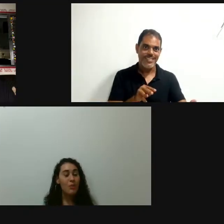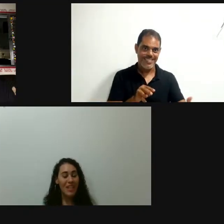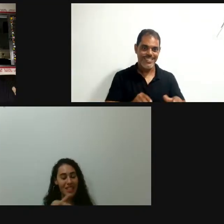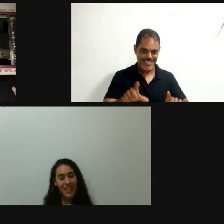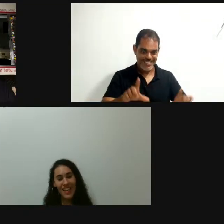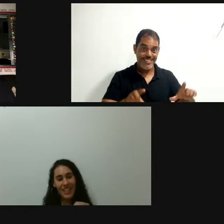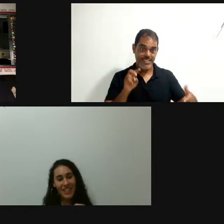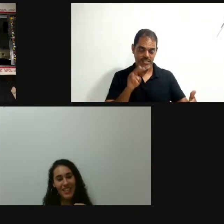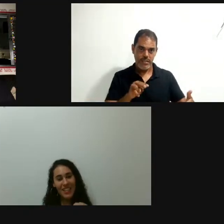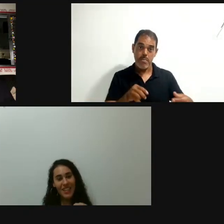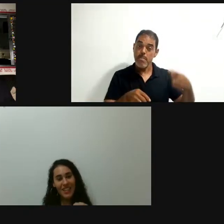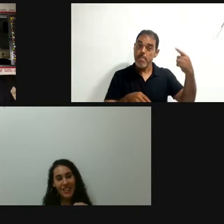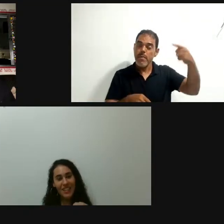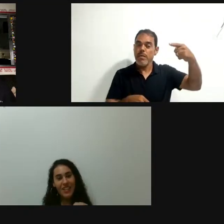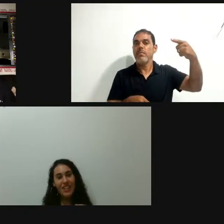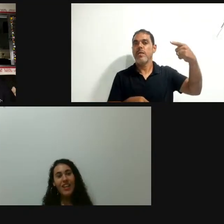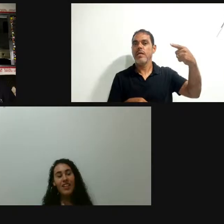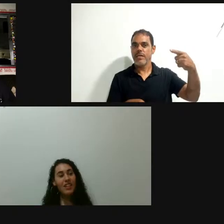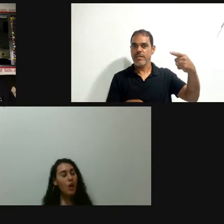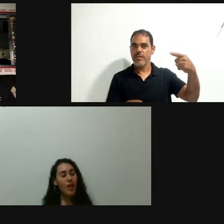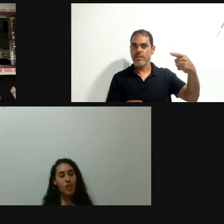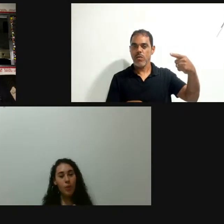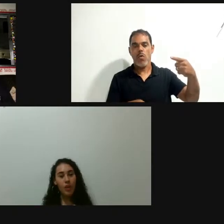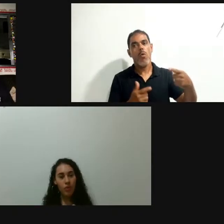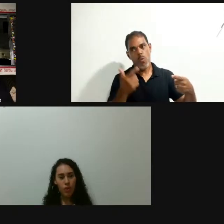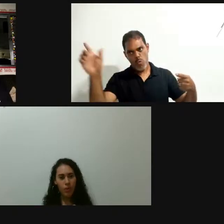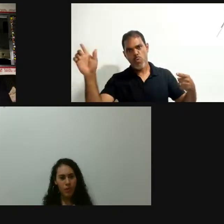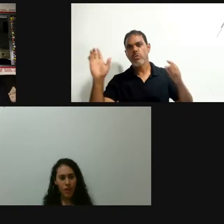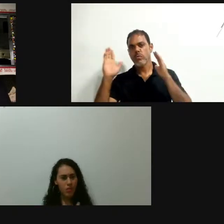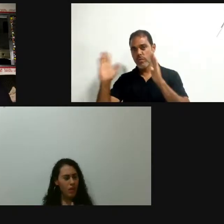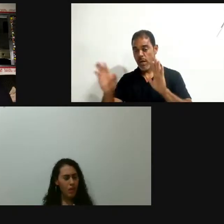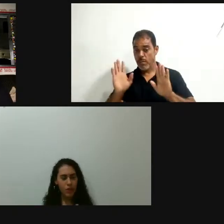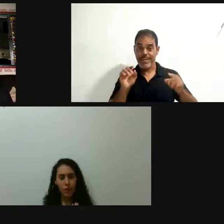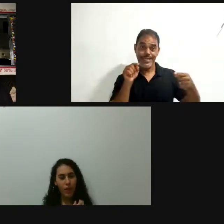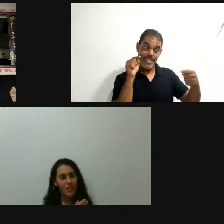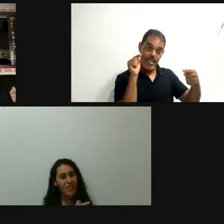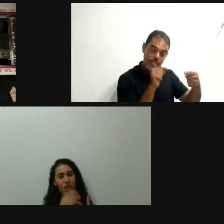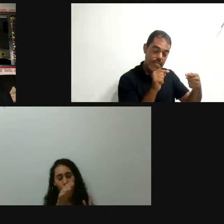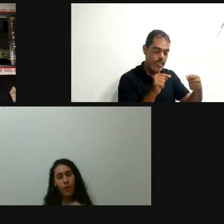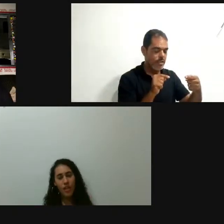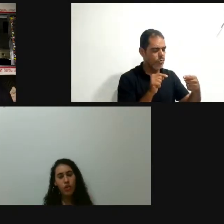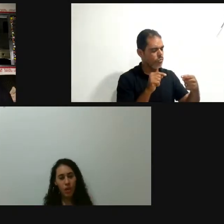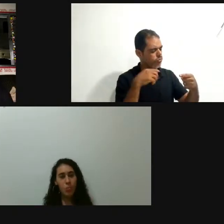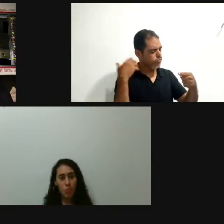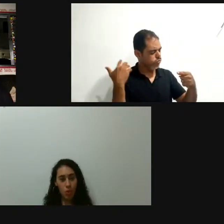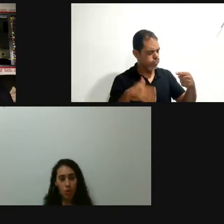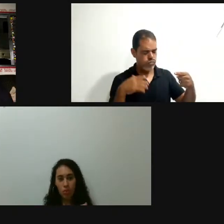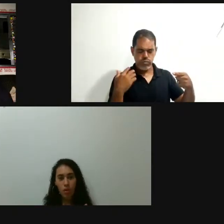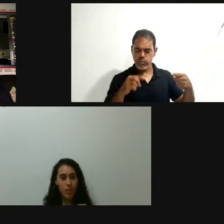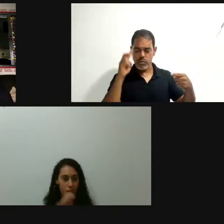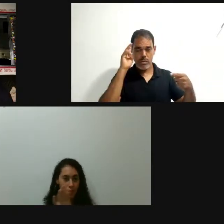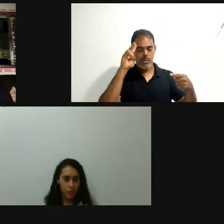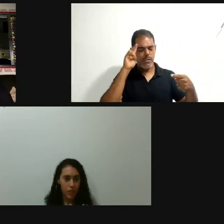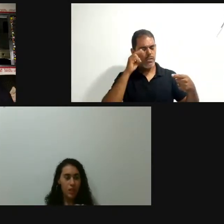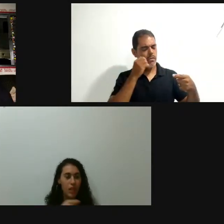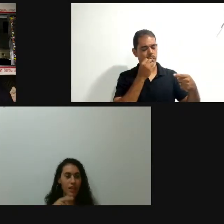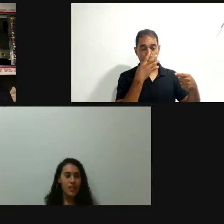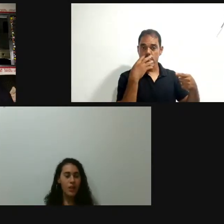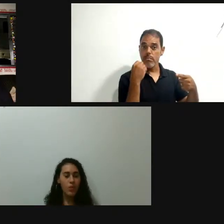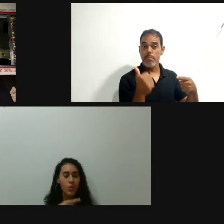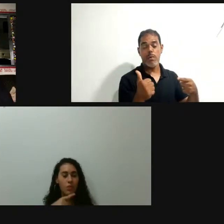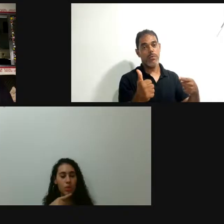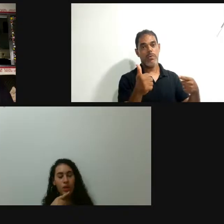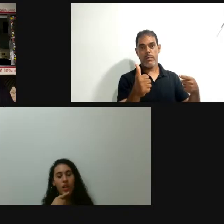outros, mas esse não é só porque foi o primeiro, não é essa, é porque a história é muito boa mesmo.